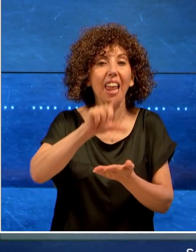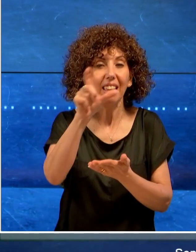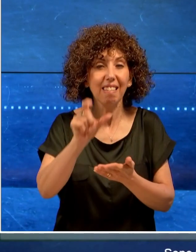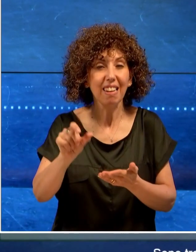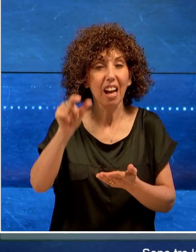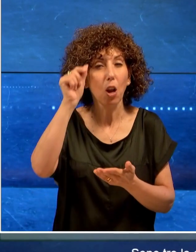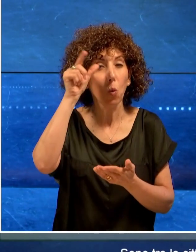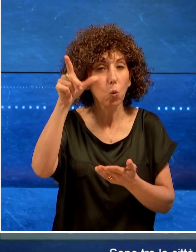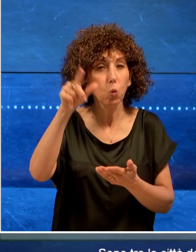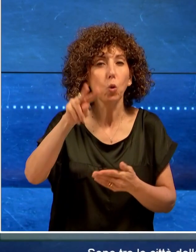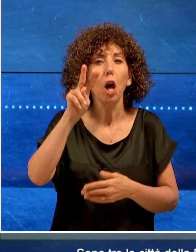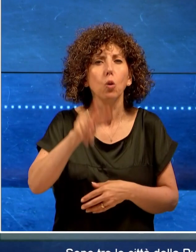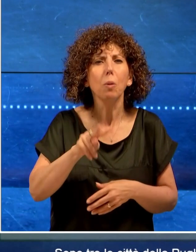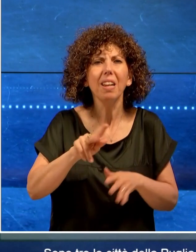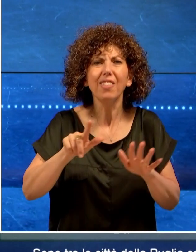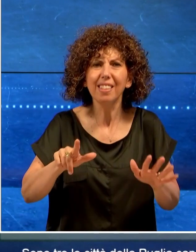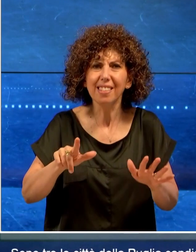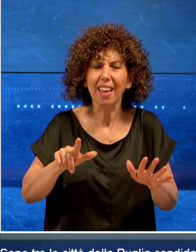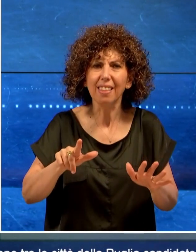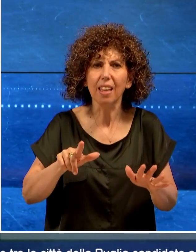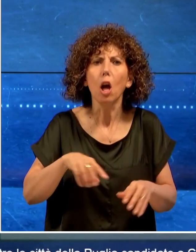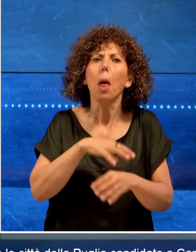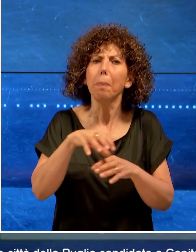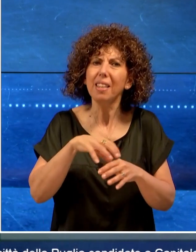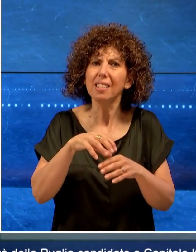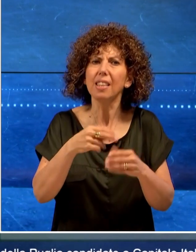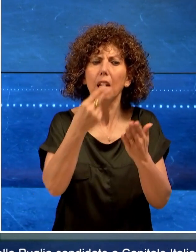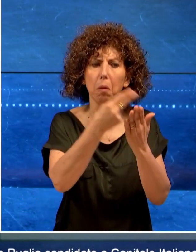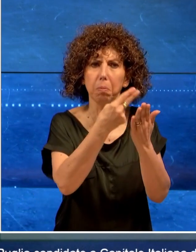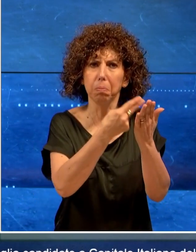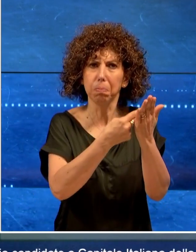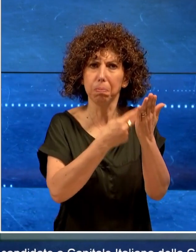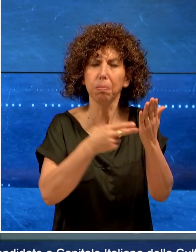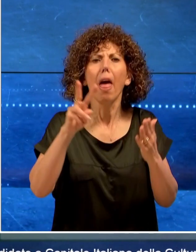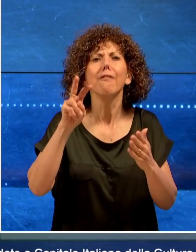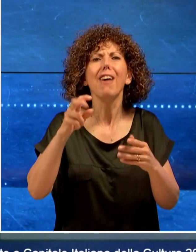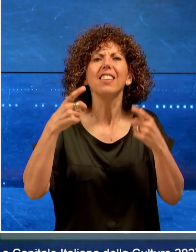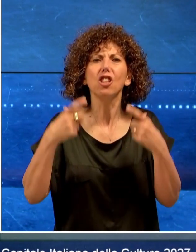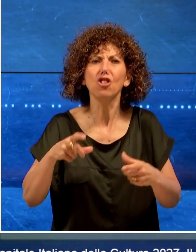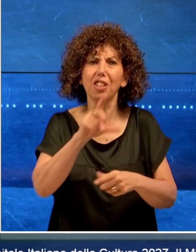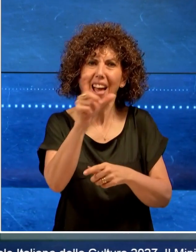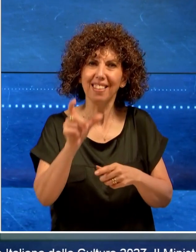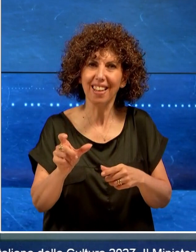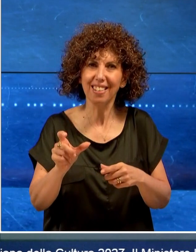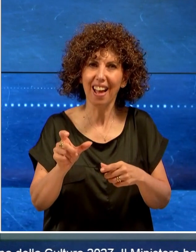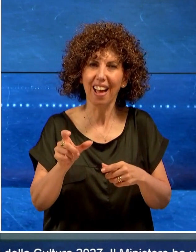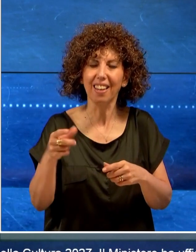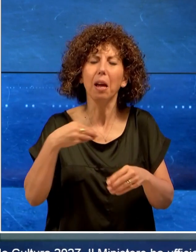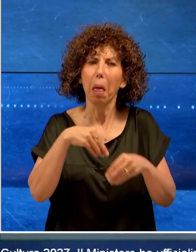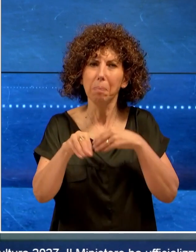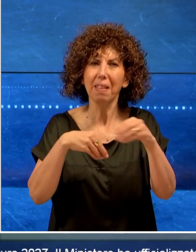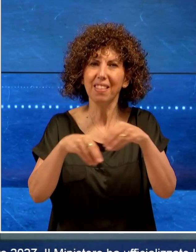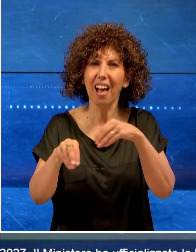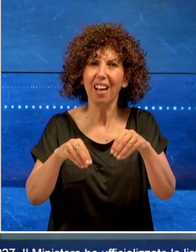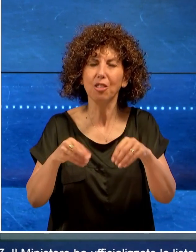2027 il Ministero ha ufficializzato la lista delle 20 città italiane che hanno inviato la